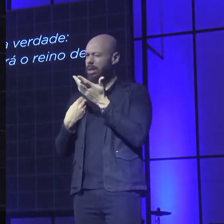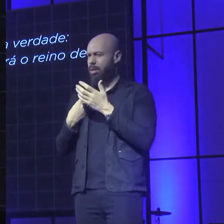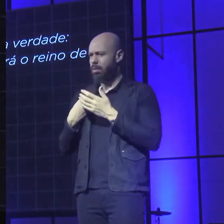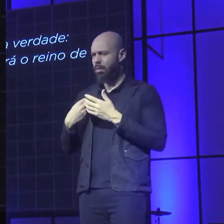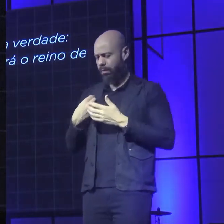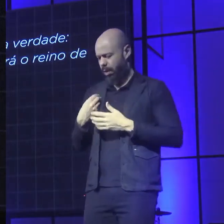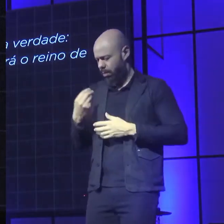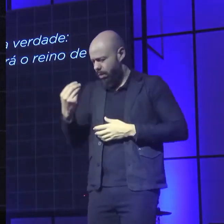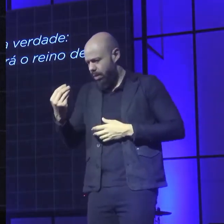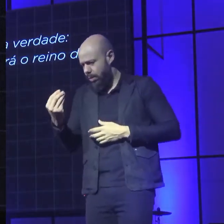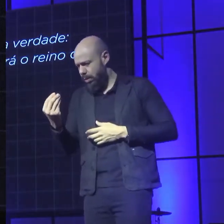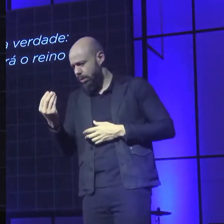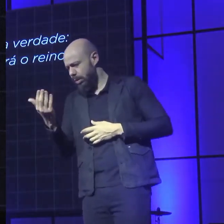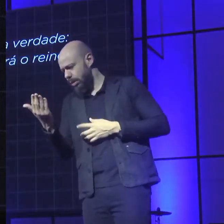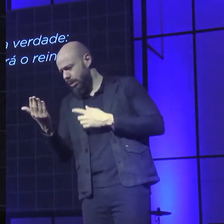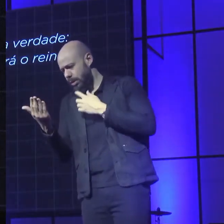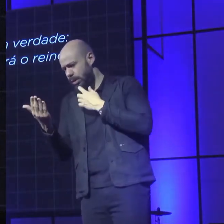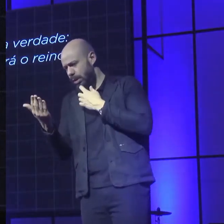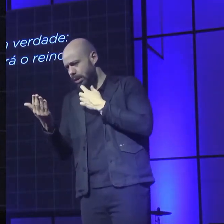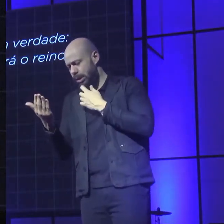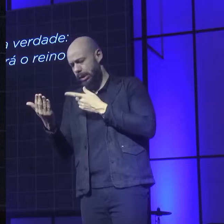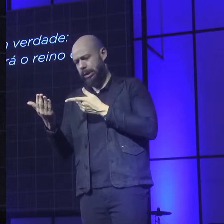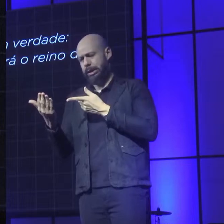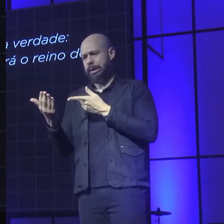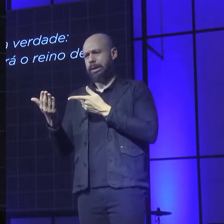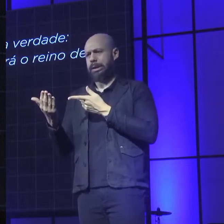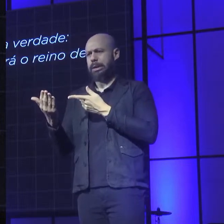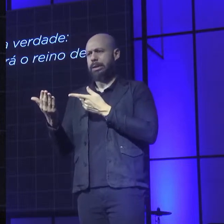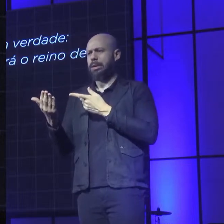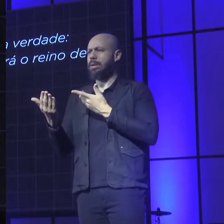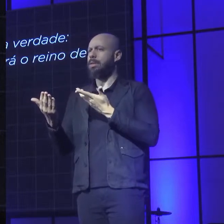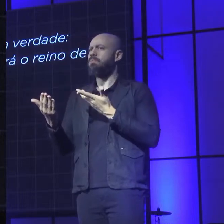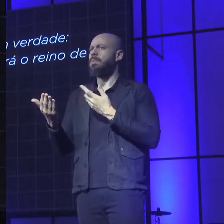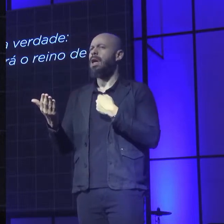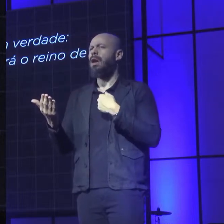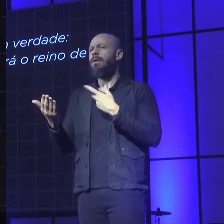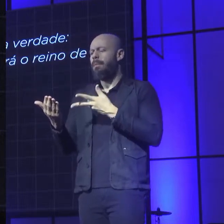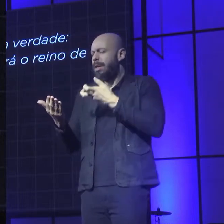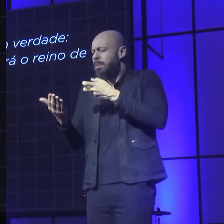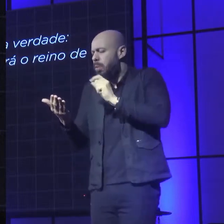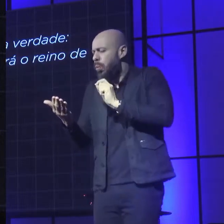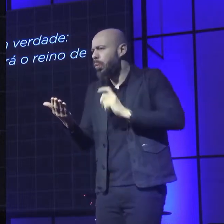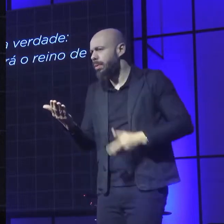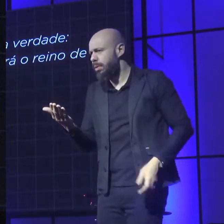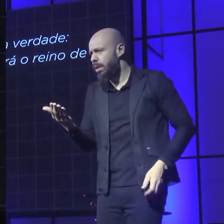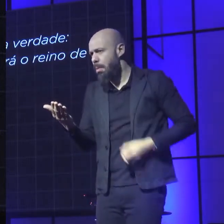O que você vê?